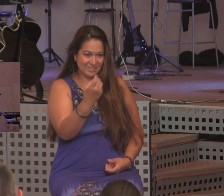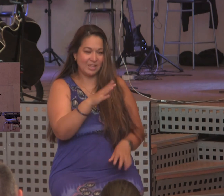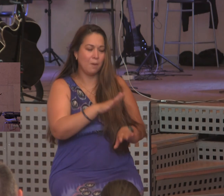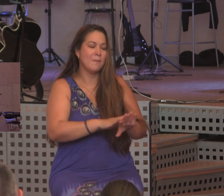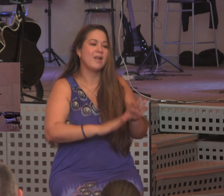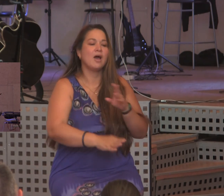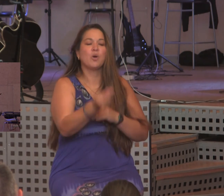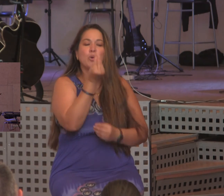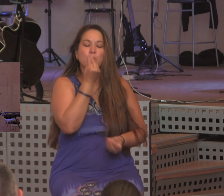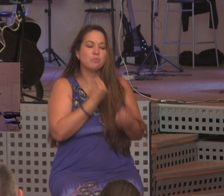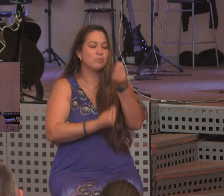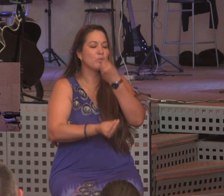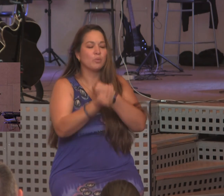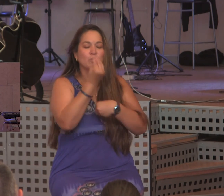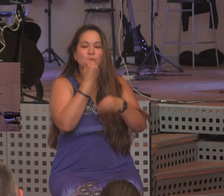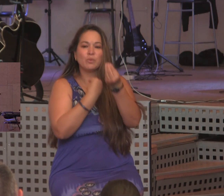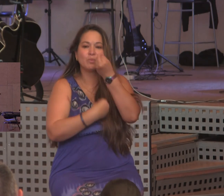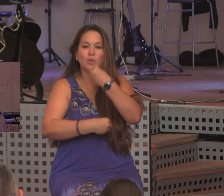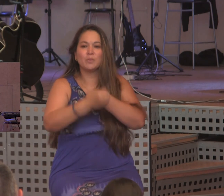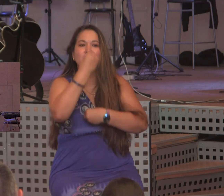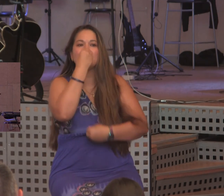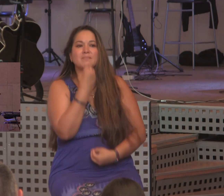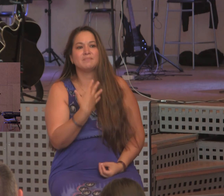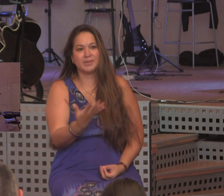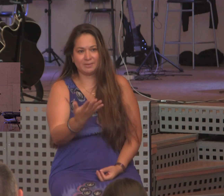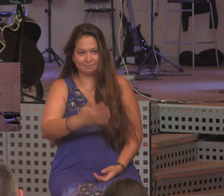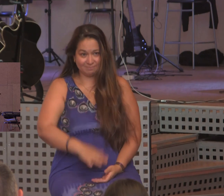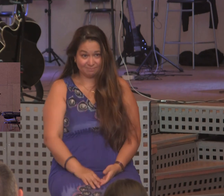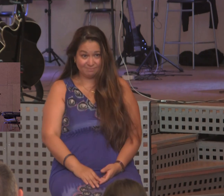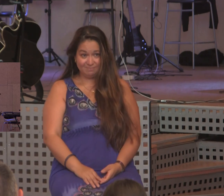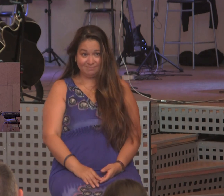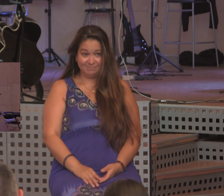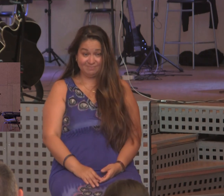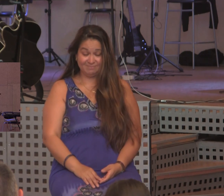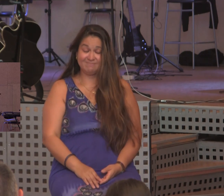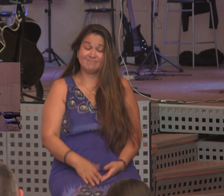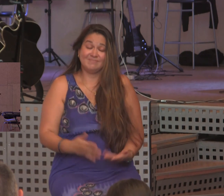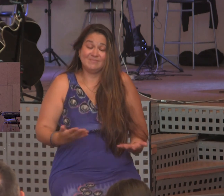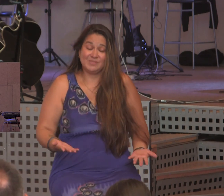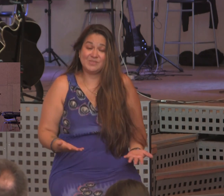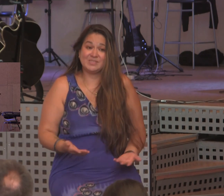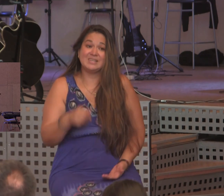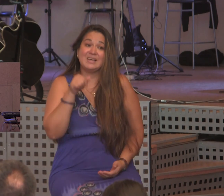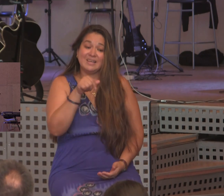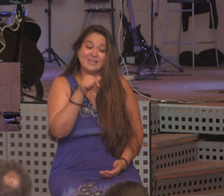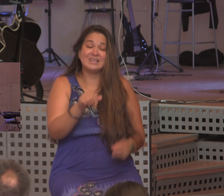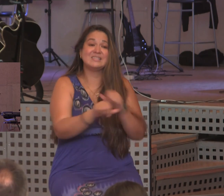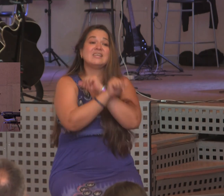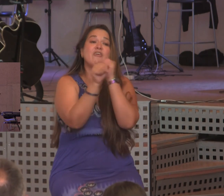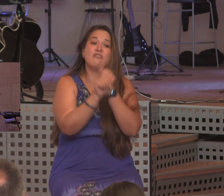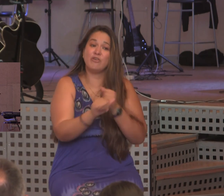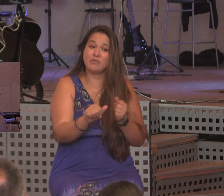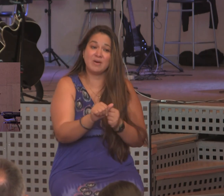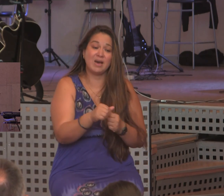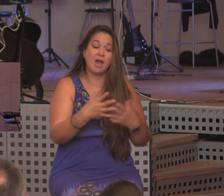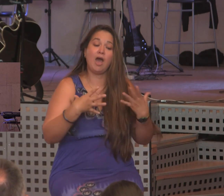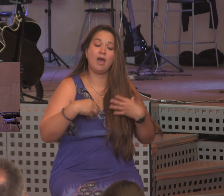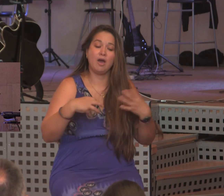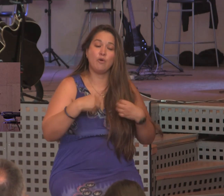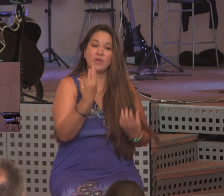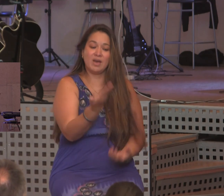alimentada. Y de esa manera nunca perecerán.